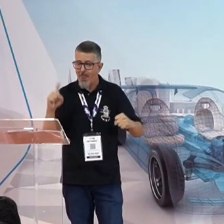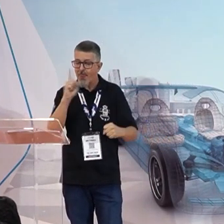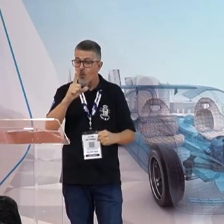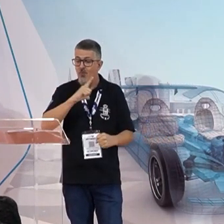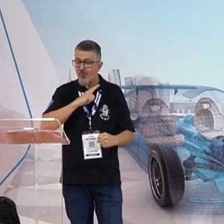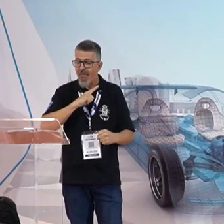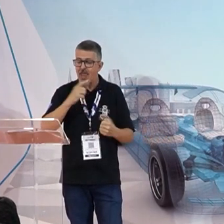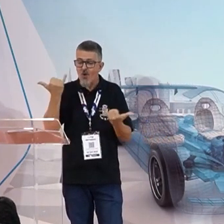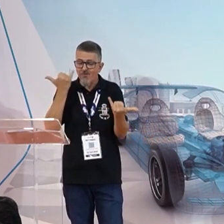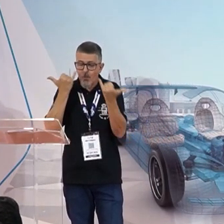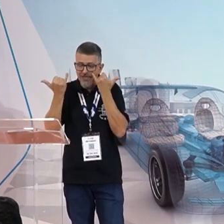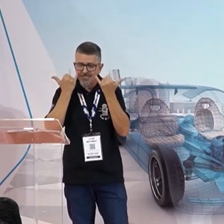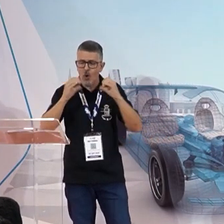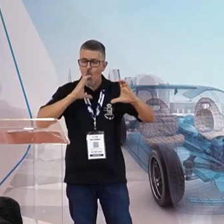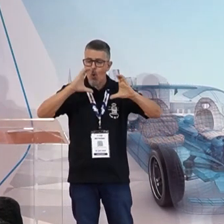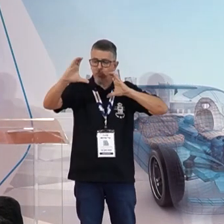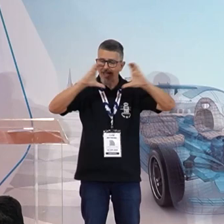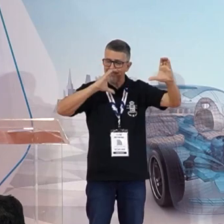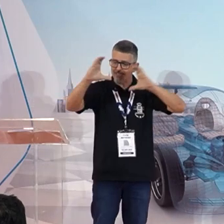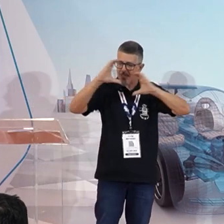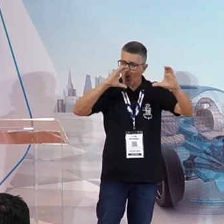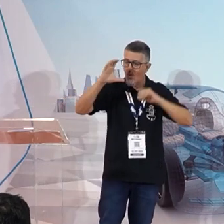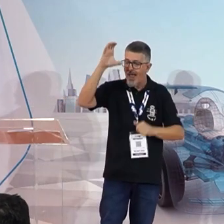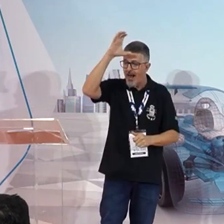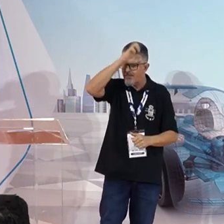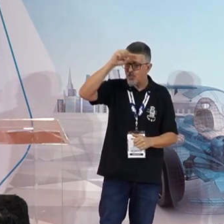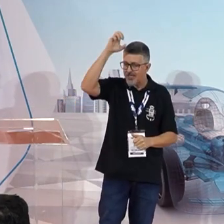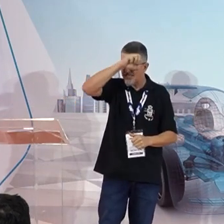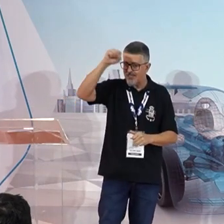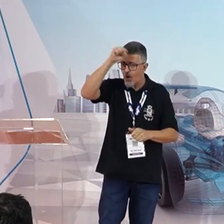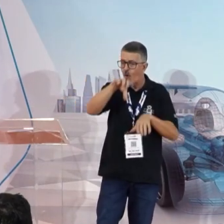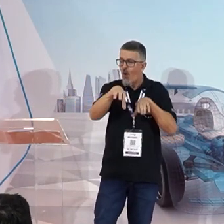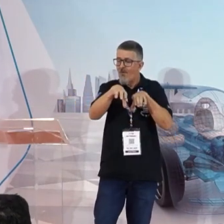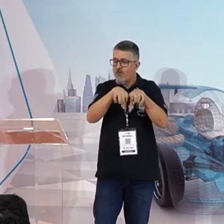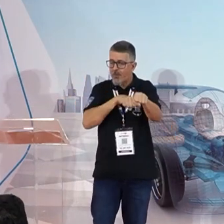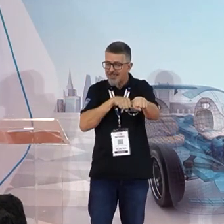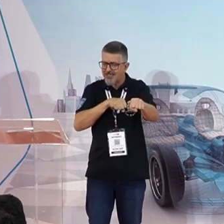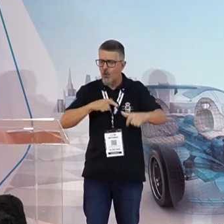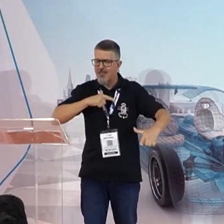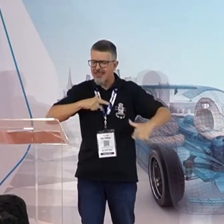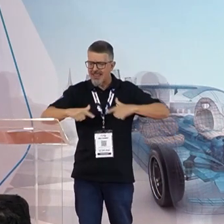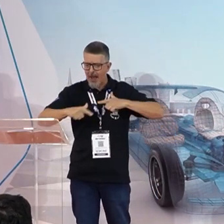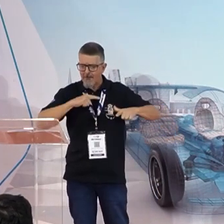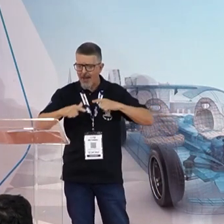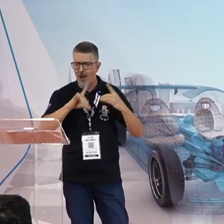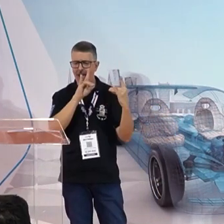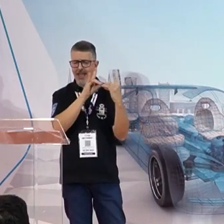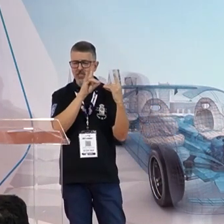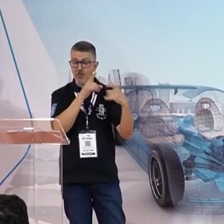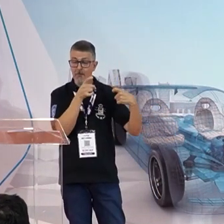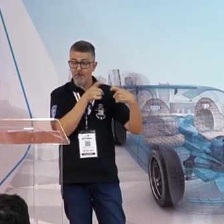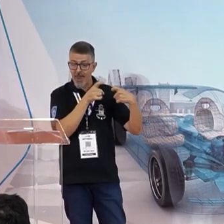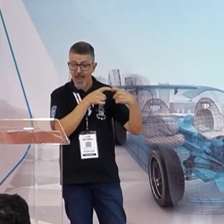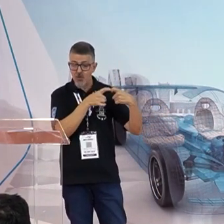minha própria língua, eu não tenho informação, comunicação, aprendizado, formação, trabalho,